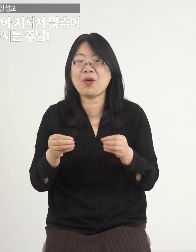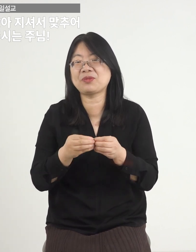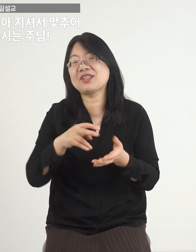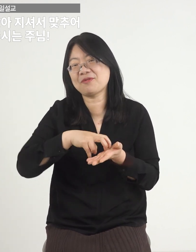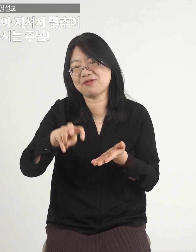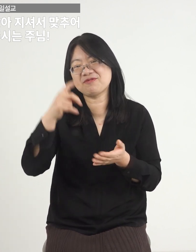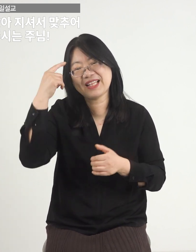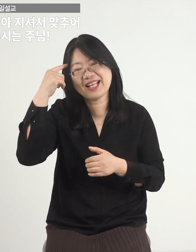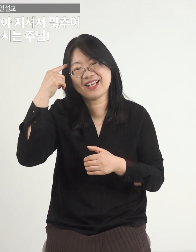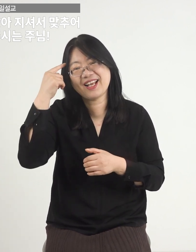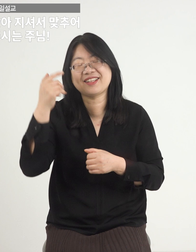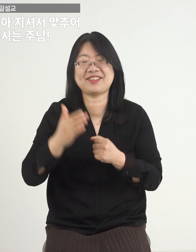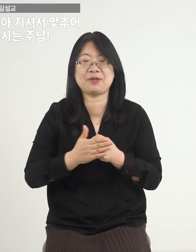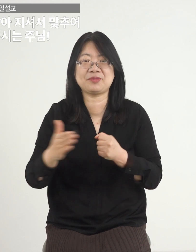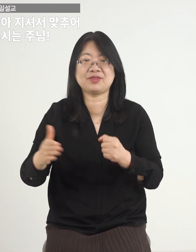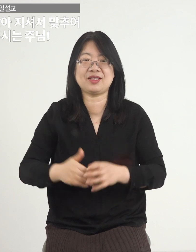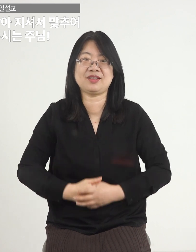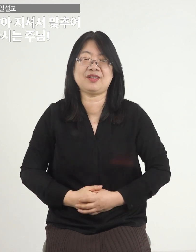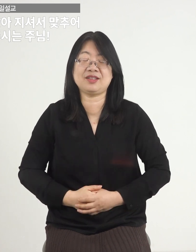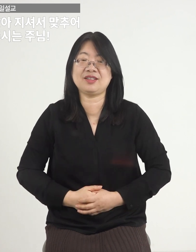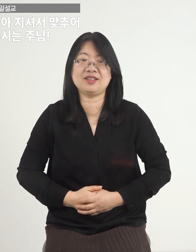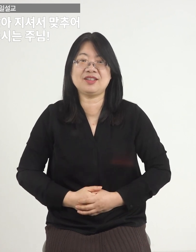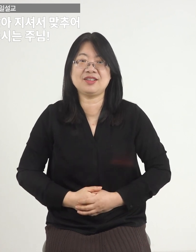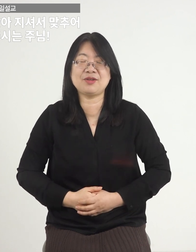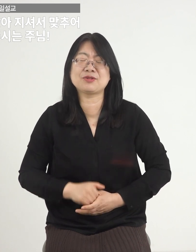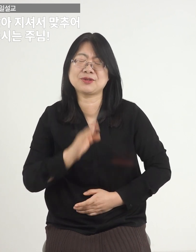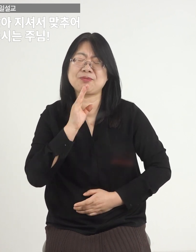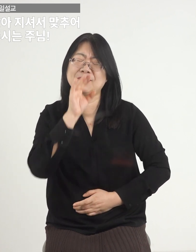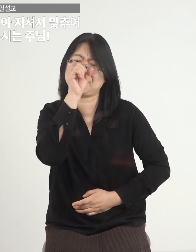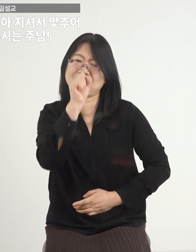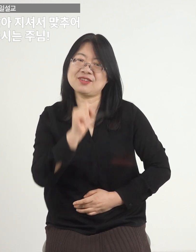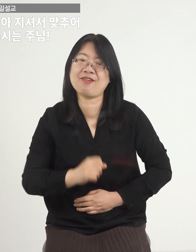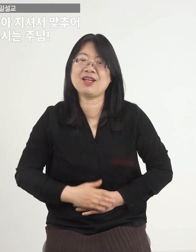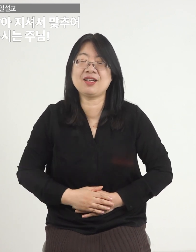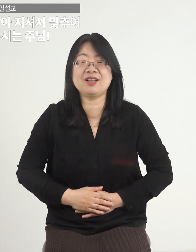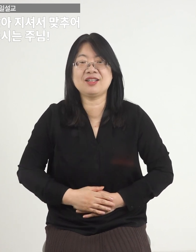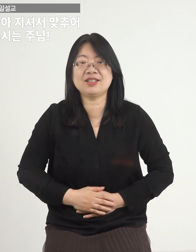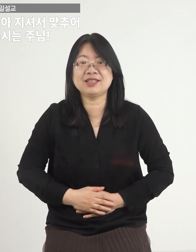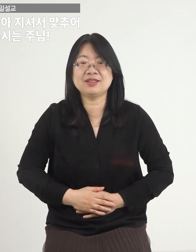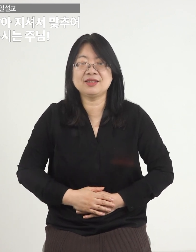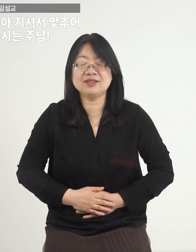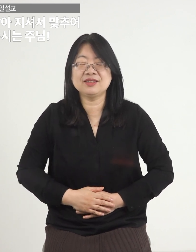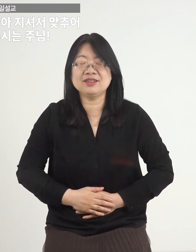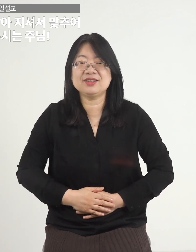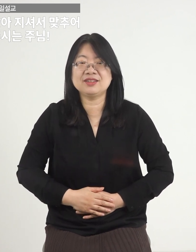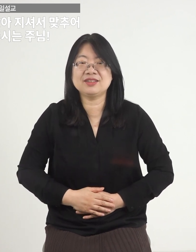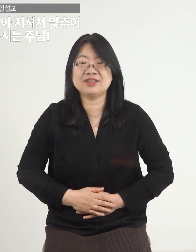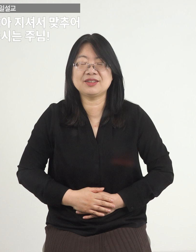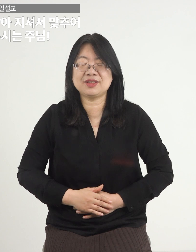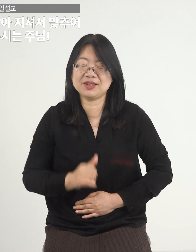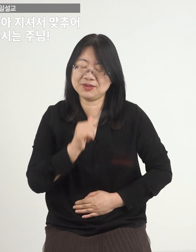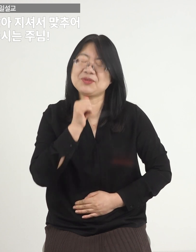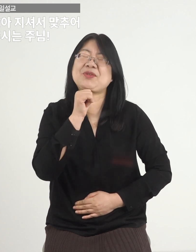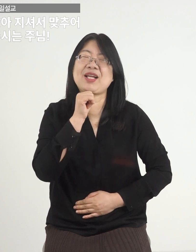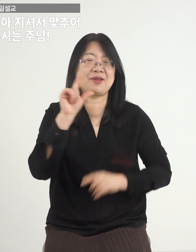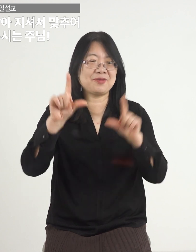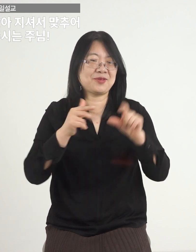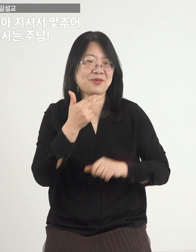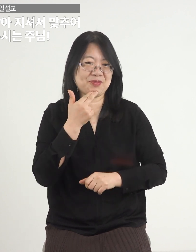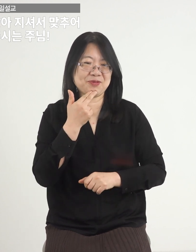좀 보내주려고. 예. 참 좋죠? 예. 전혀 초라하지